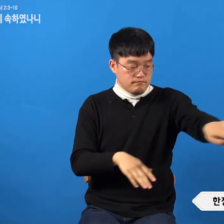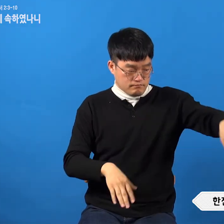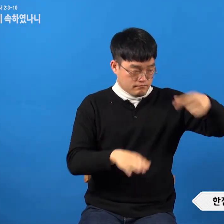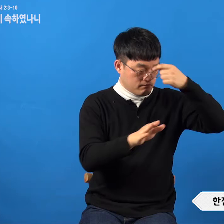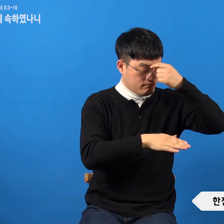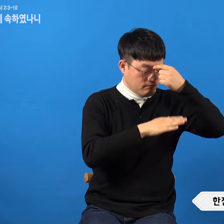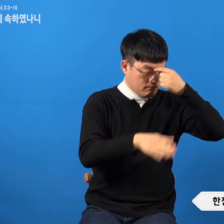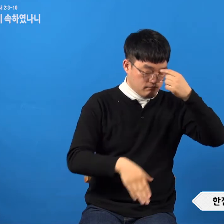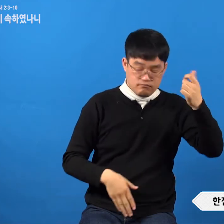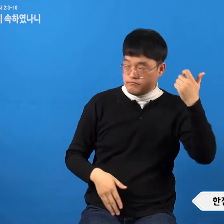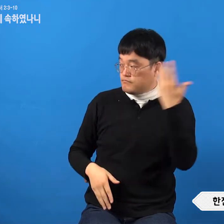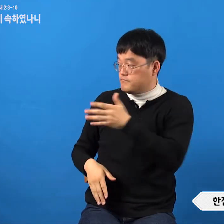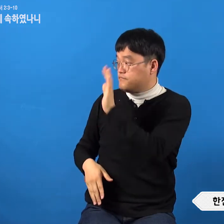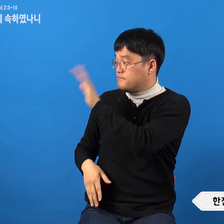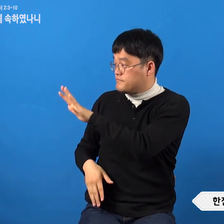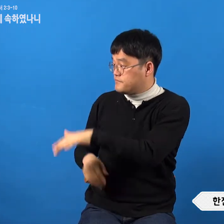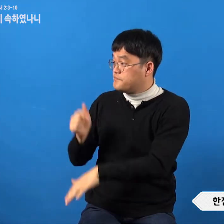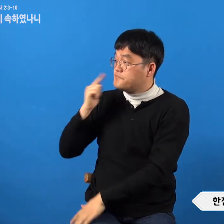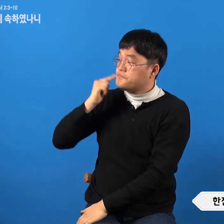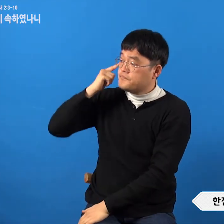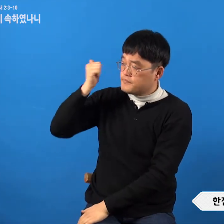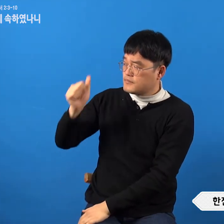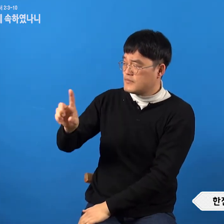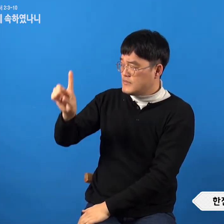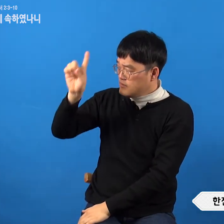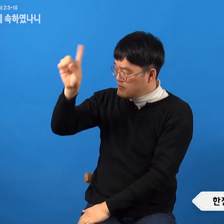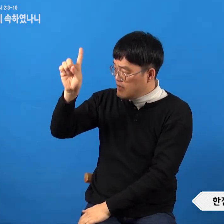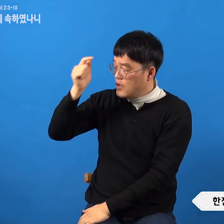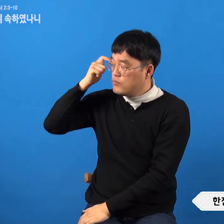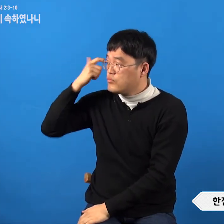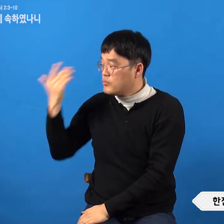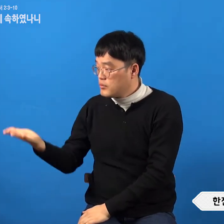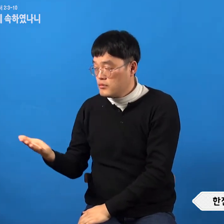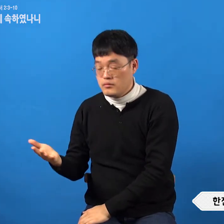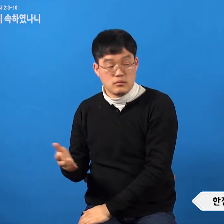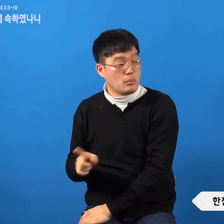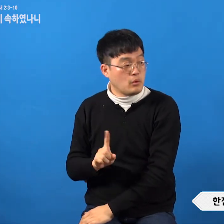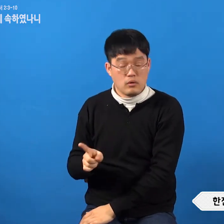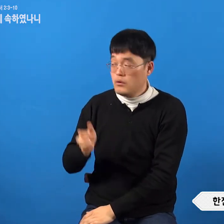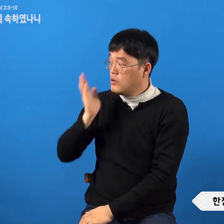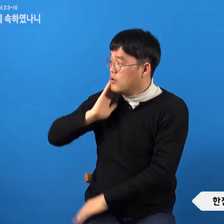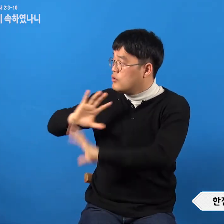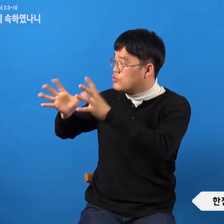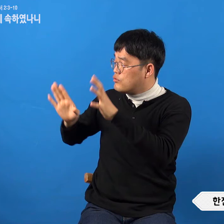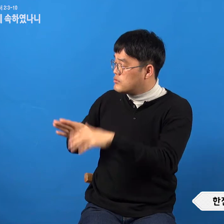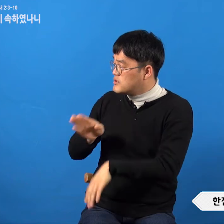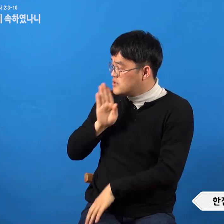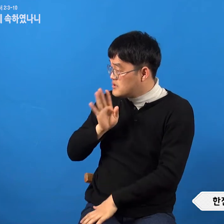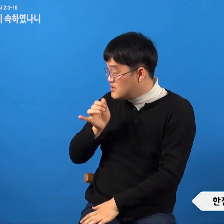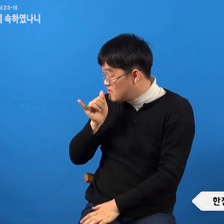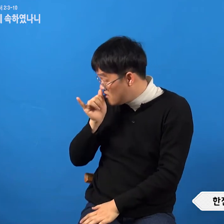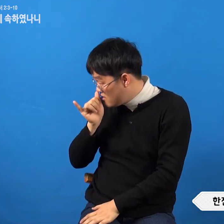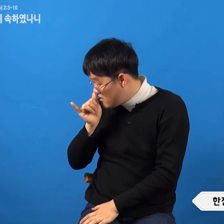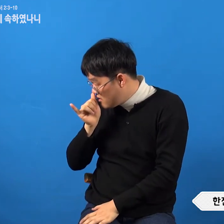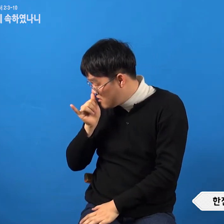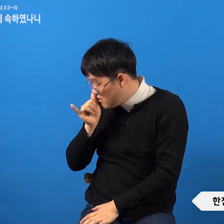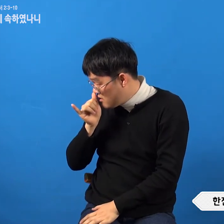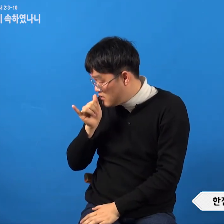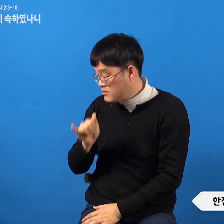성도가 묻습니다. 목사님, 하나만 물어보겠습니다. 천국이 정말로 있습니까?